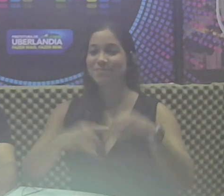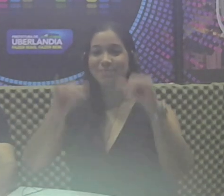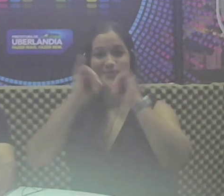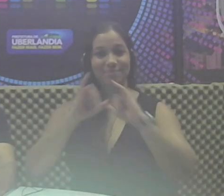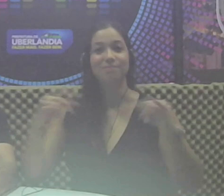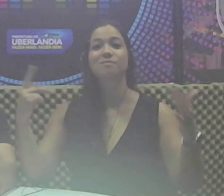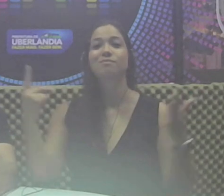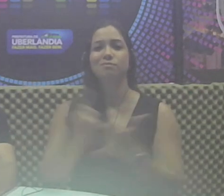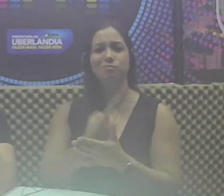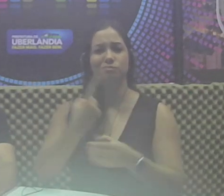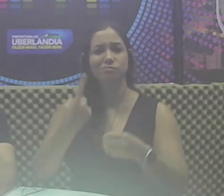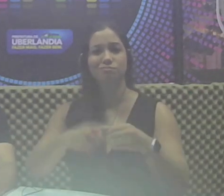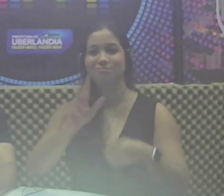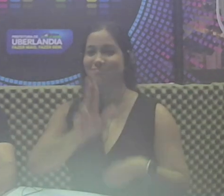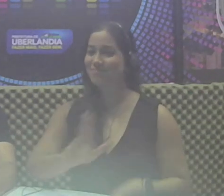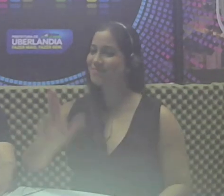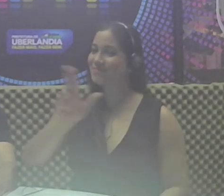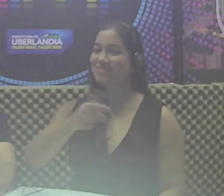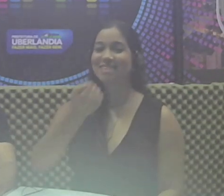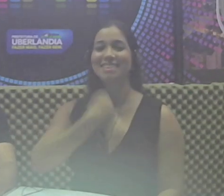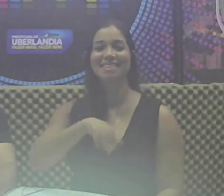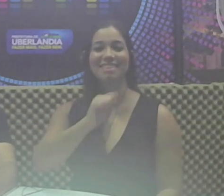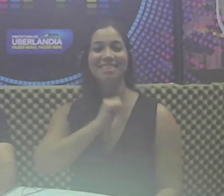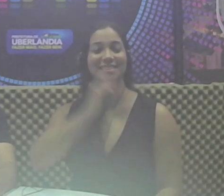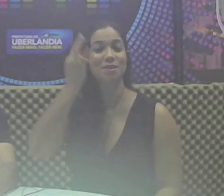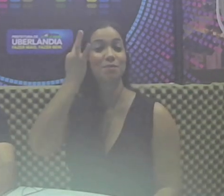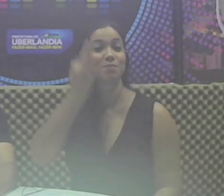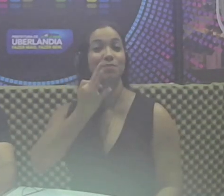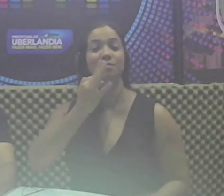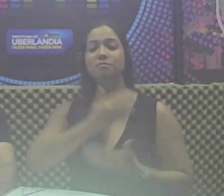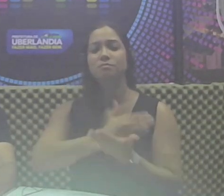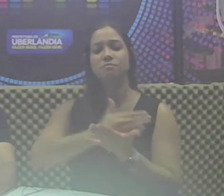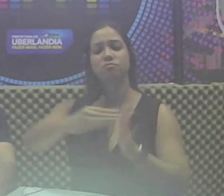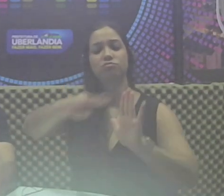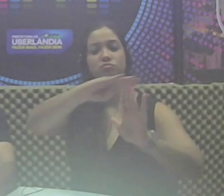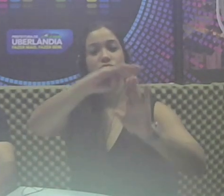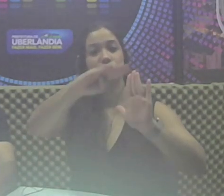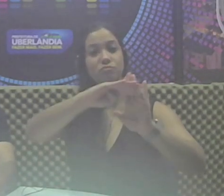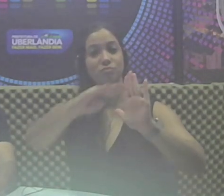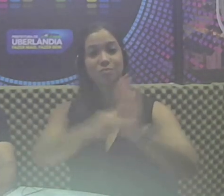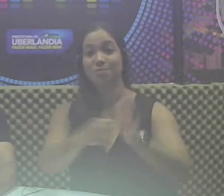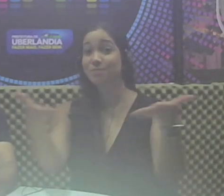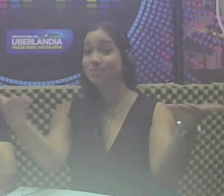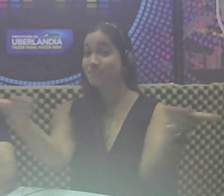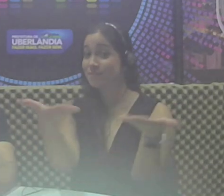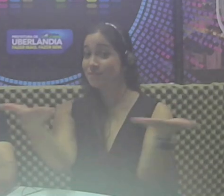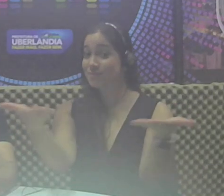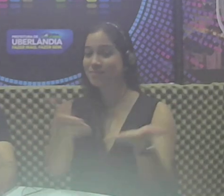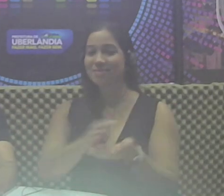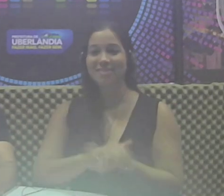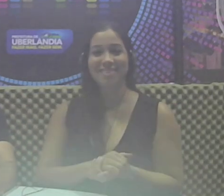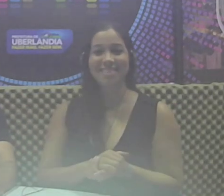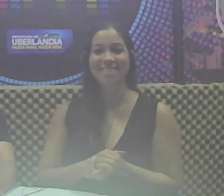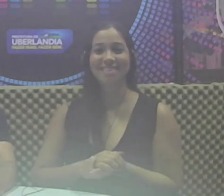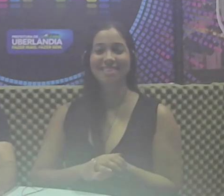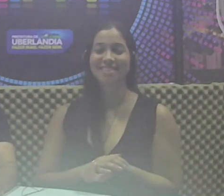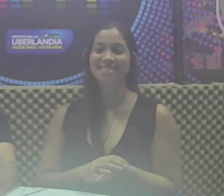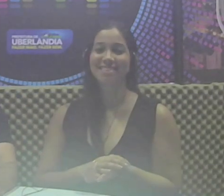sobre o que de fato acontece em Uberlândia. Eu sou o Fernando Castro e começamos com os destaques da edição de hoje.